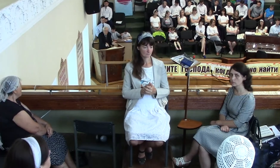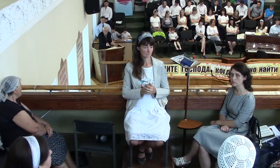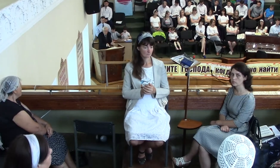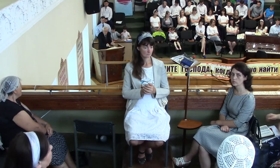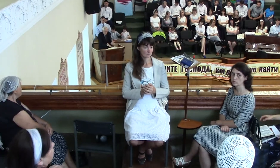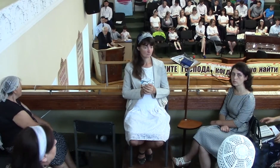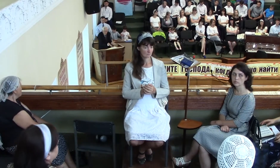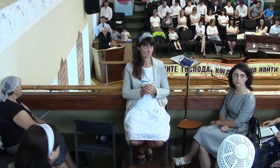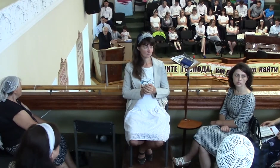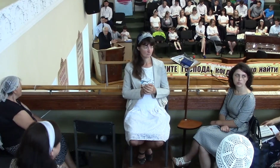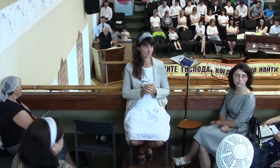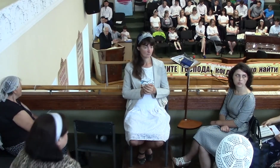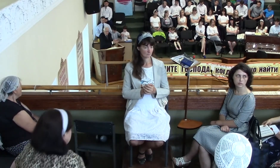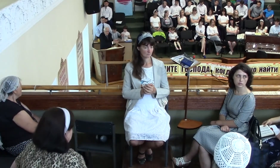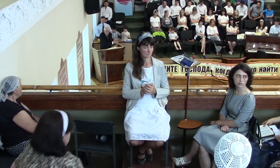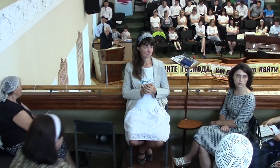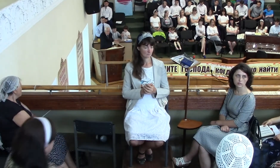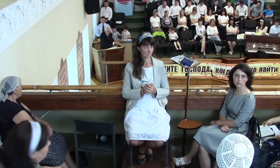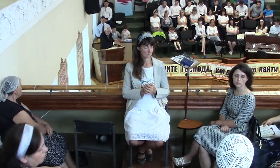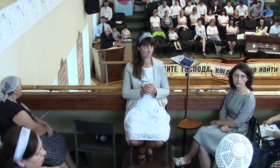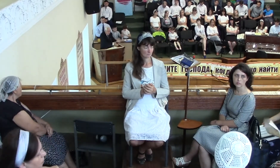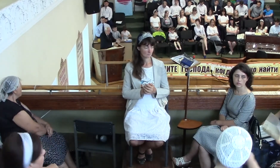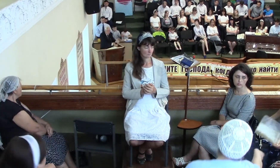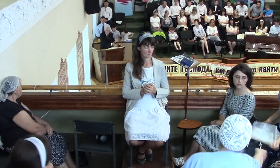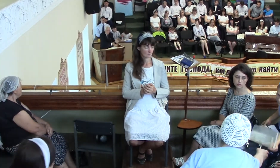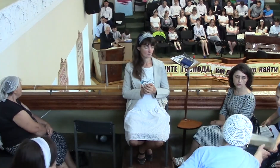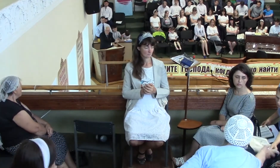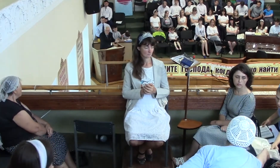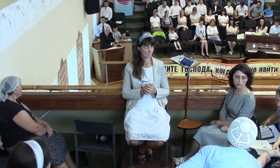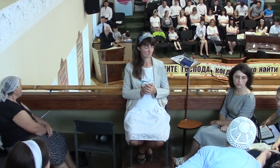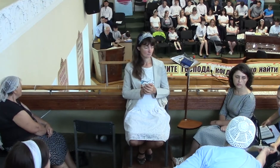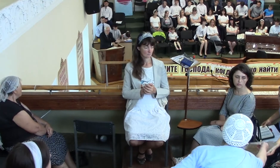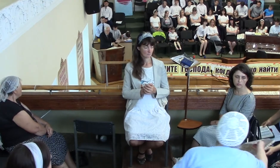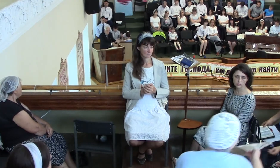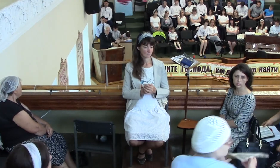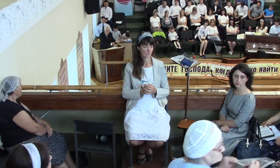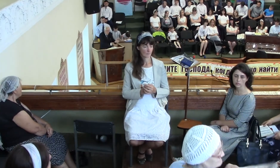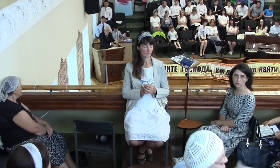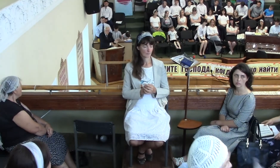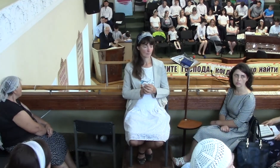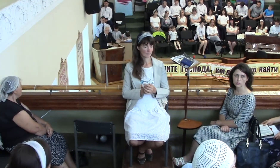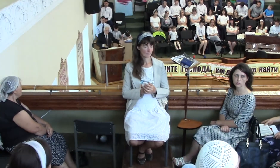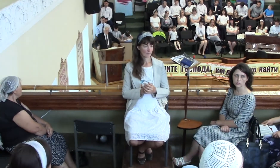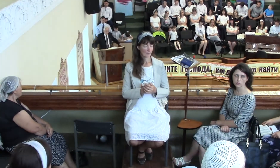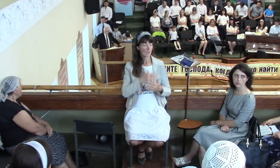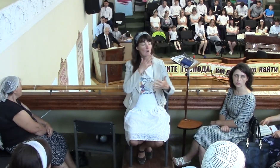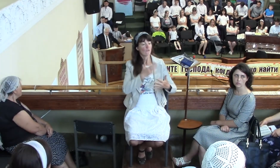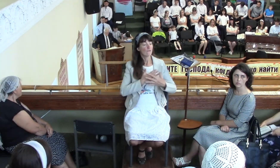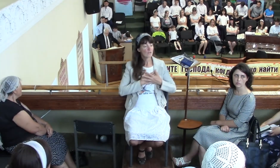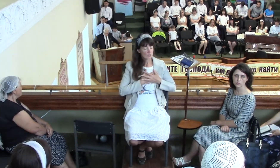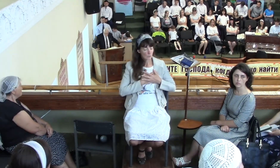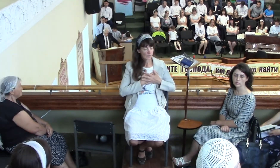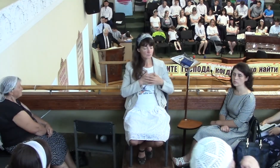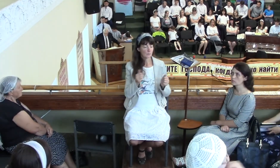кто рядом. Пусть избит, как самарянин, но он на моей дороге попался. Возлюби ближнего твоего, как самого себя.